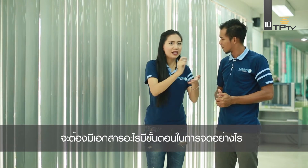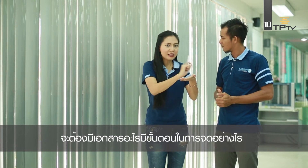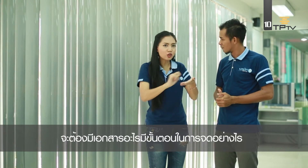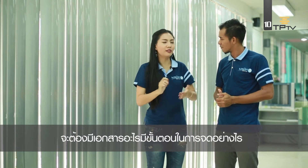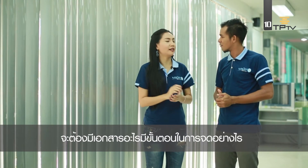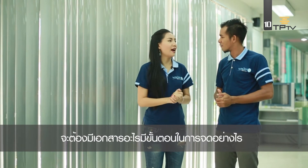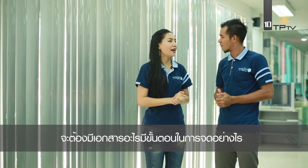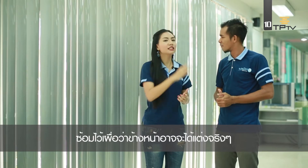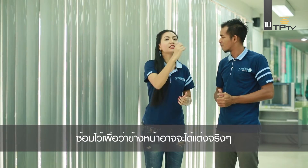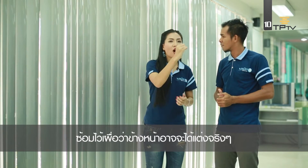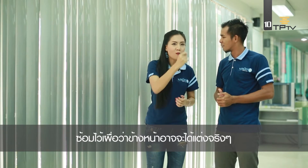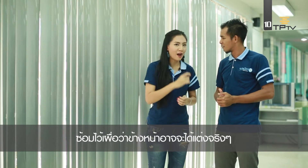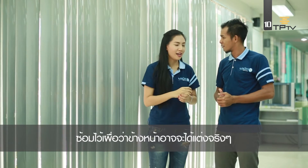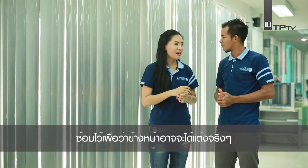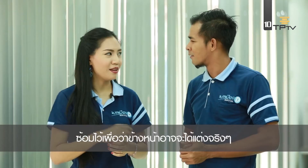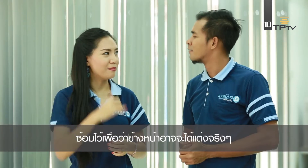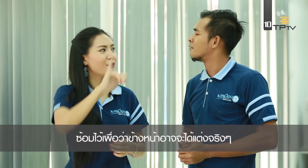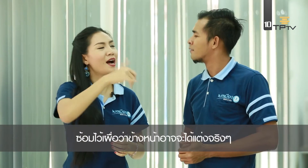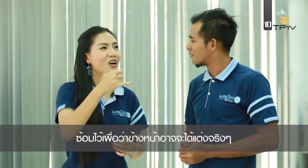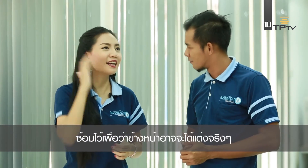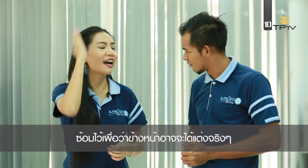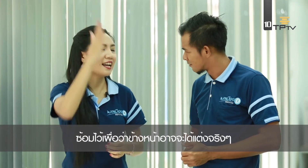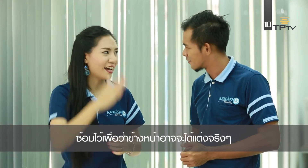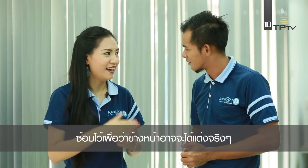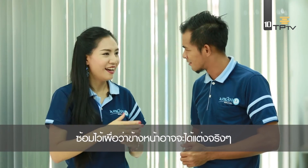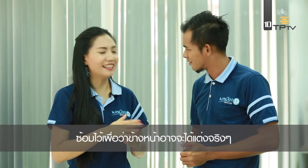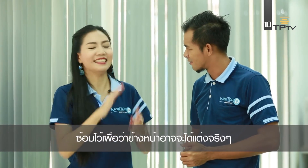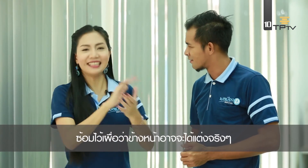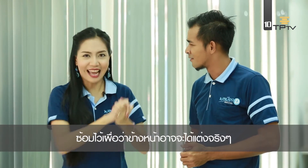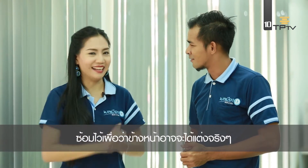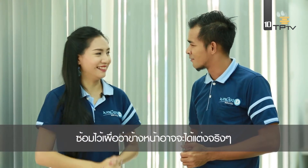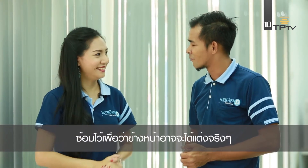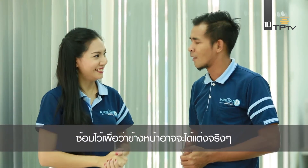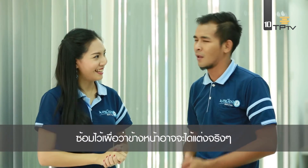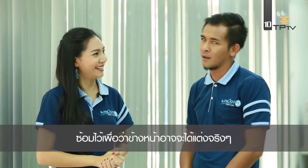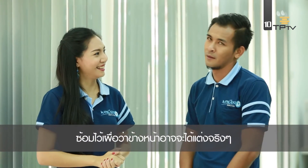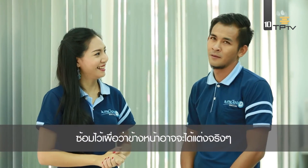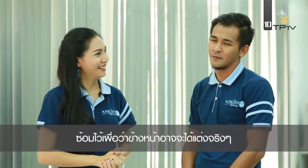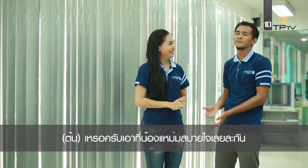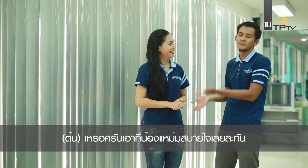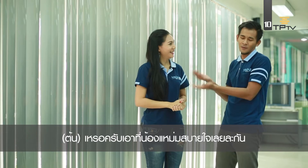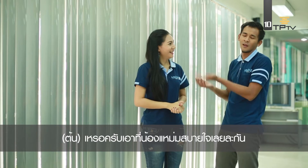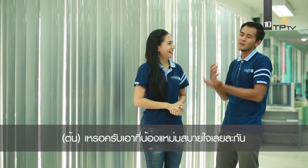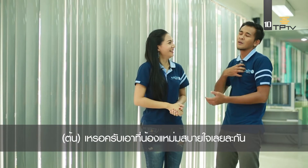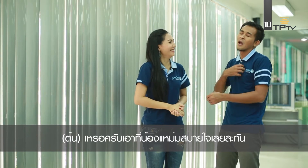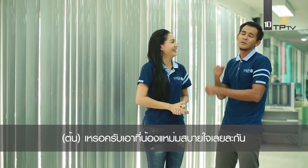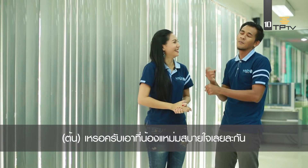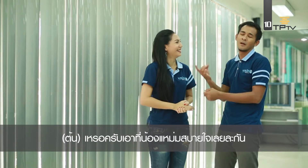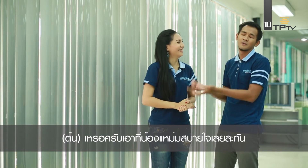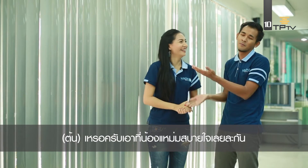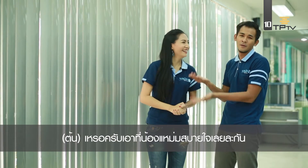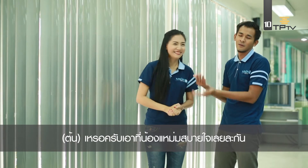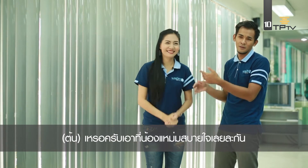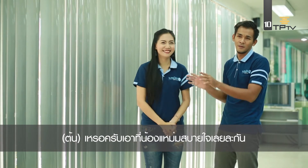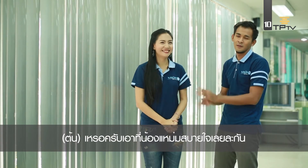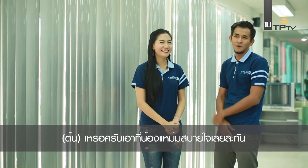ตอนในการจดยังไงซ้อมไว้เผื่อว่าข้างหน้าเนี่ยอาจจะได้แต่งจริง ๆเลิกครับ เอา